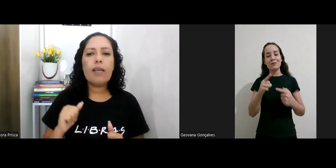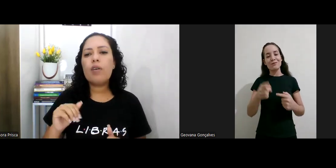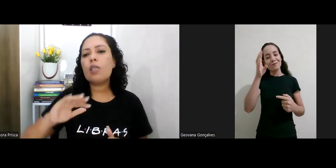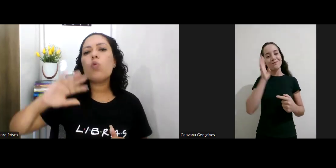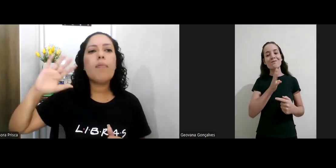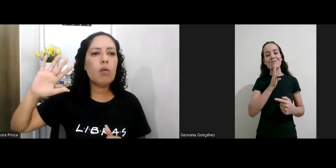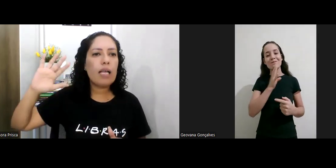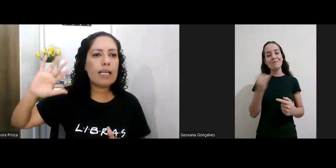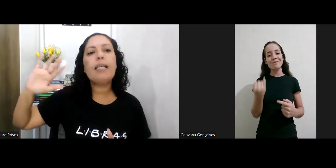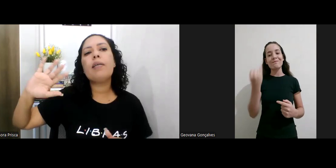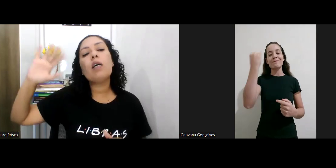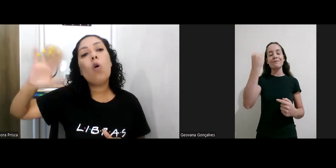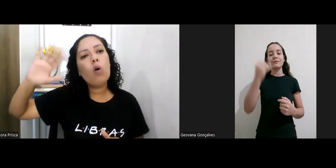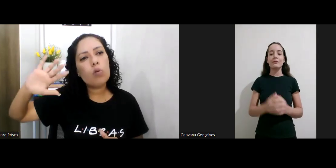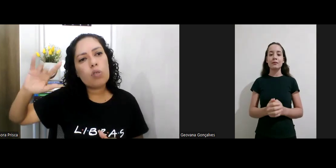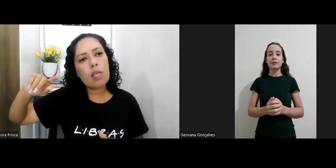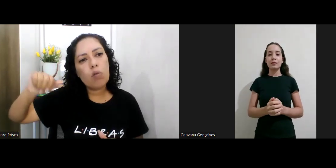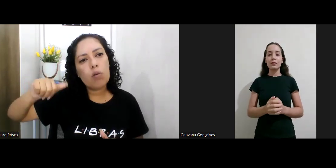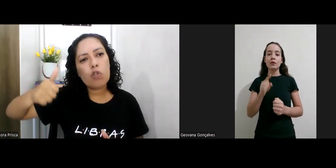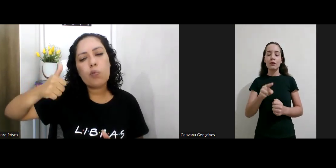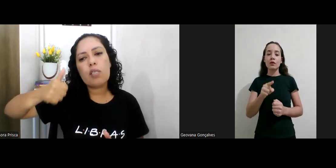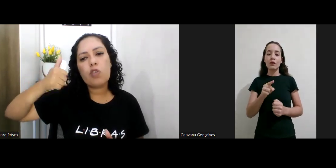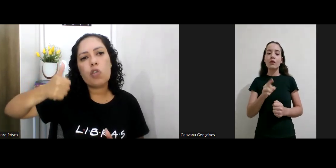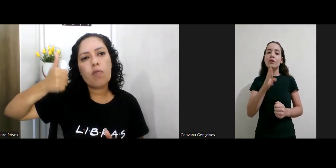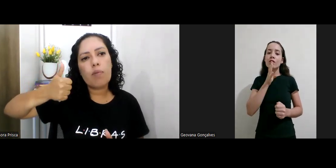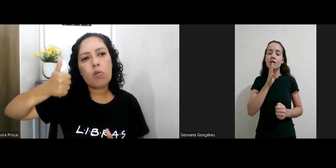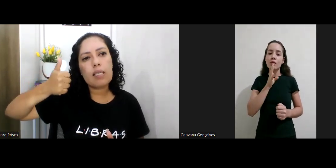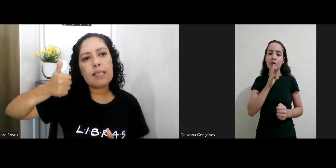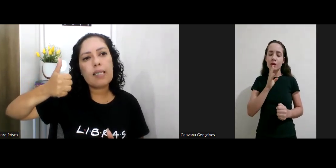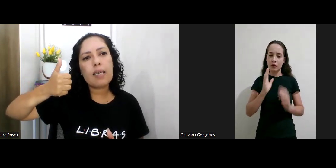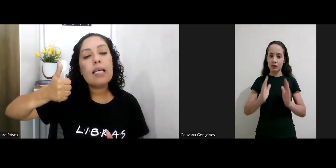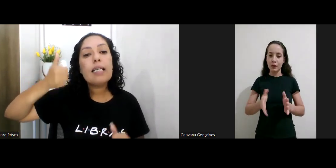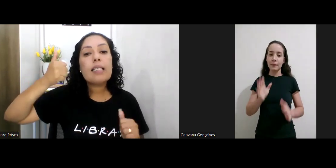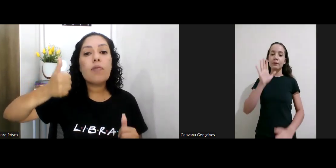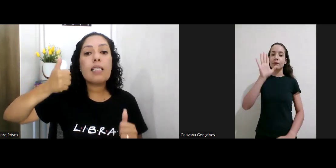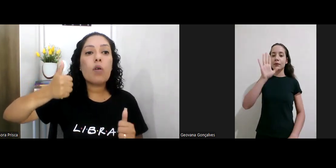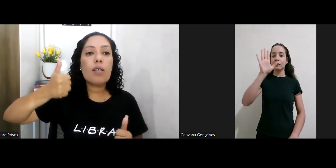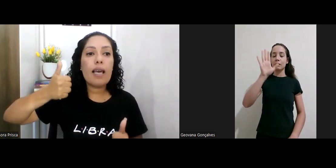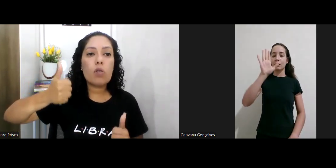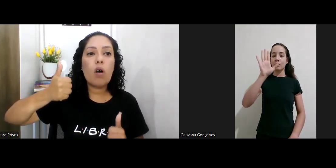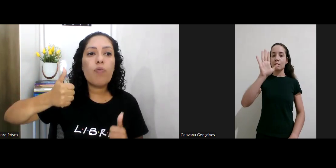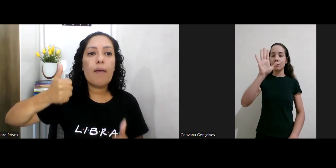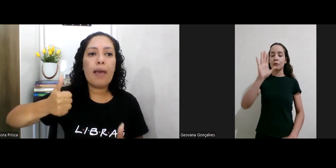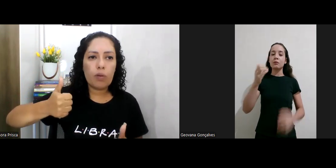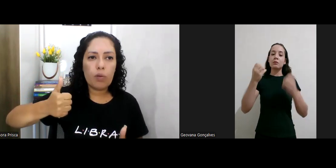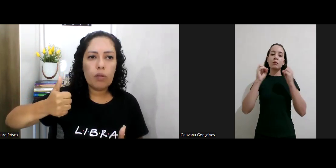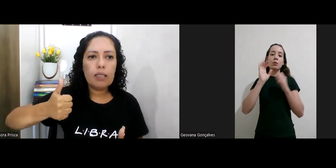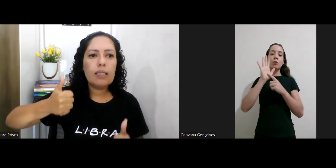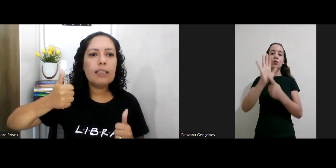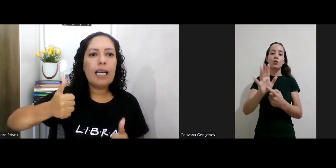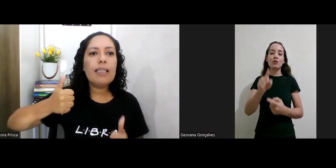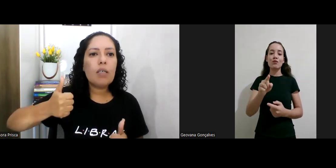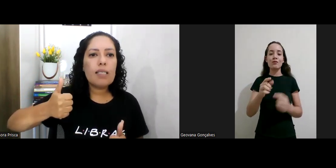sinais. Levanta a sua mão na câmera ou no seu dispositivo, a mãozinha assim, se você conhece o